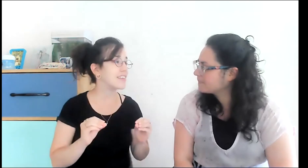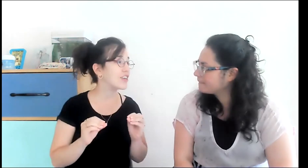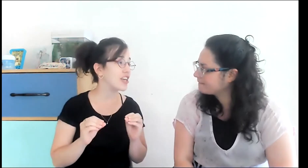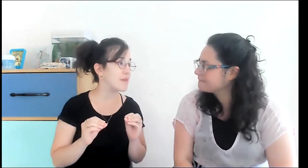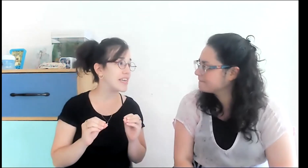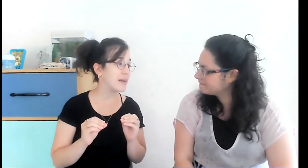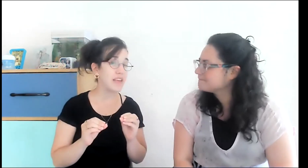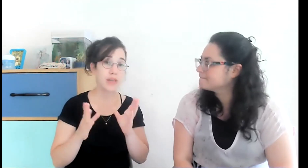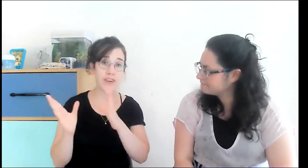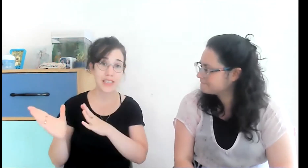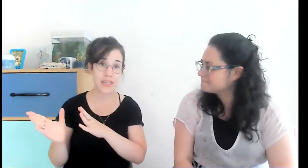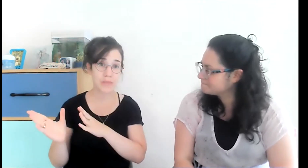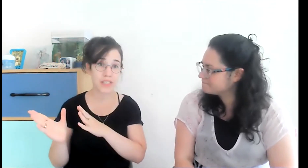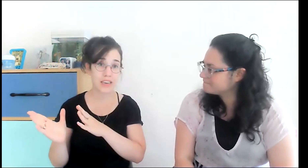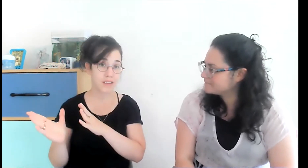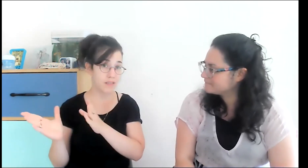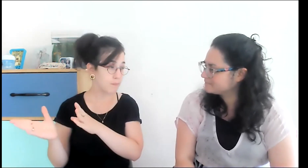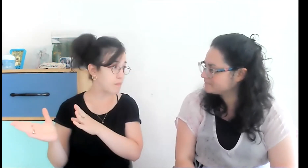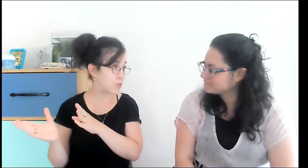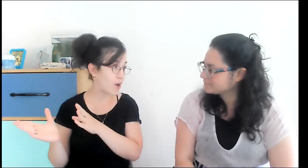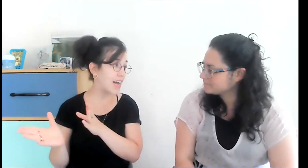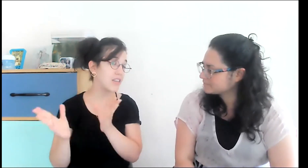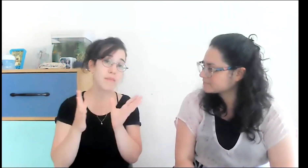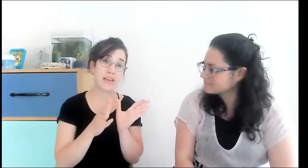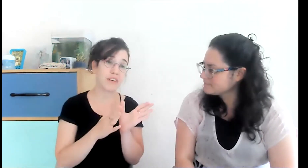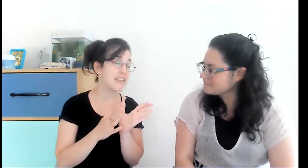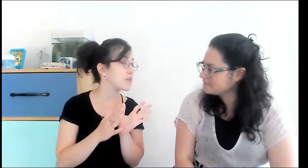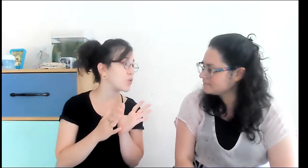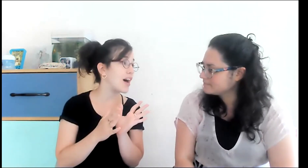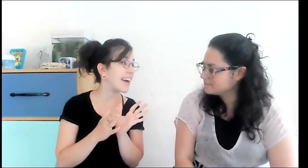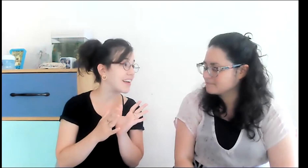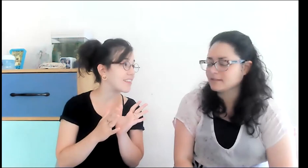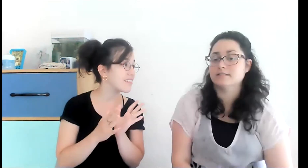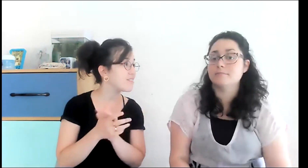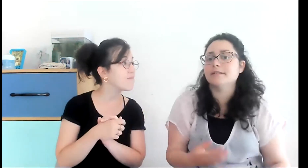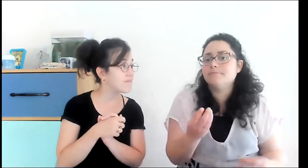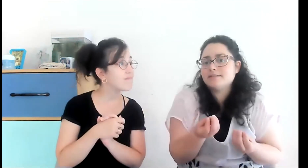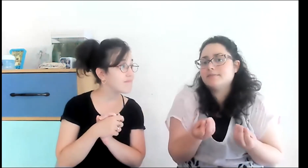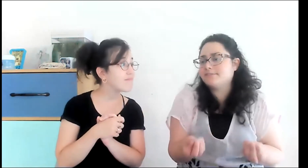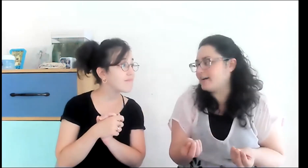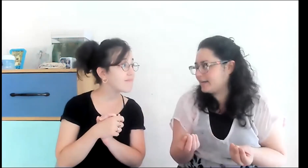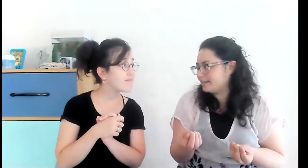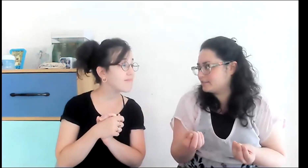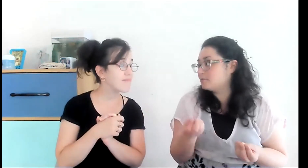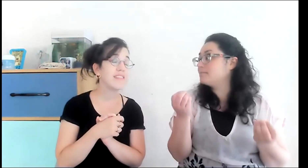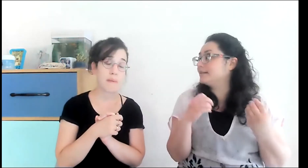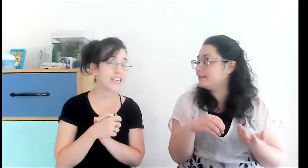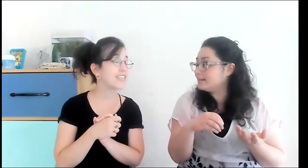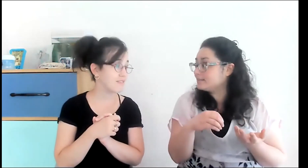הסדר של המילים, כי בשפת סימנים זה בצורה אחת, ובעברית זה בצורה אחרת. זה ממש בעצם שפה אחרת. כמו שבאנגלית,